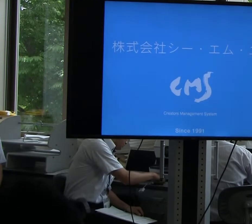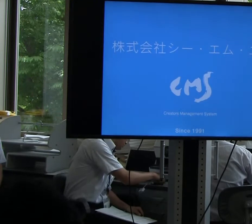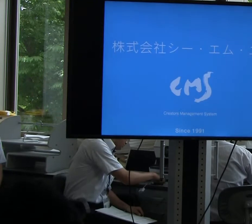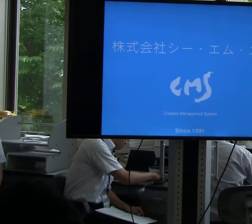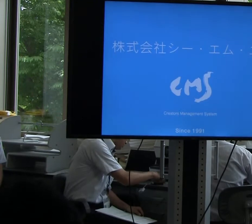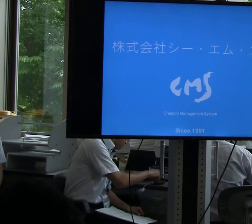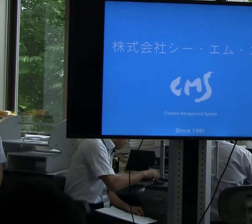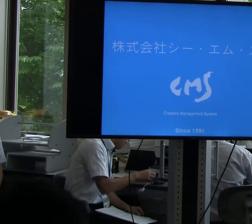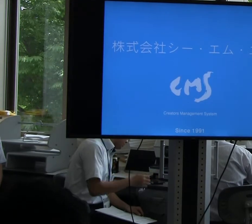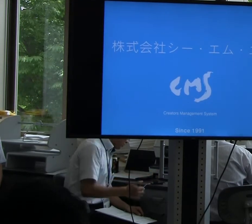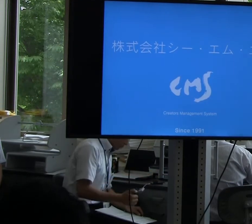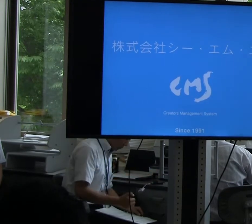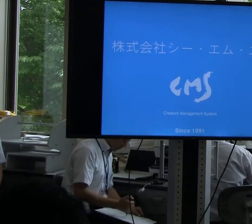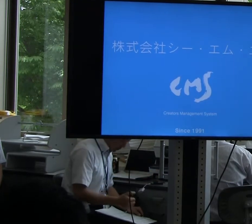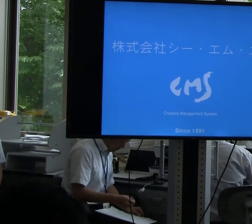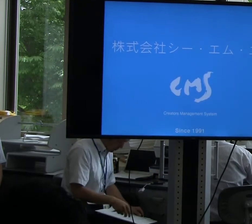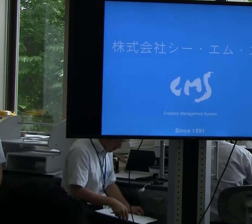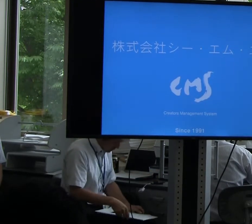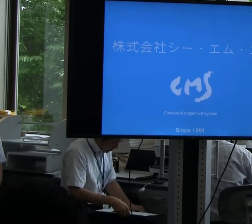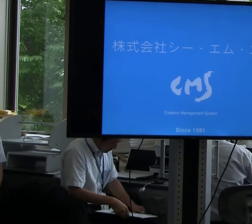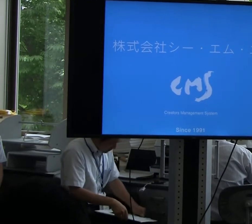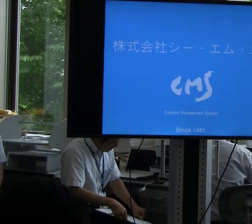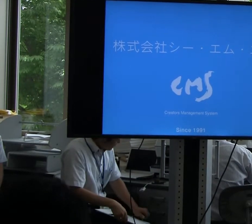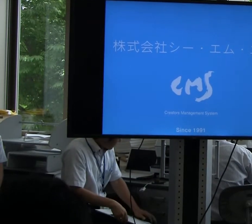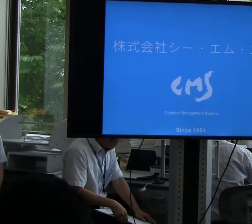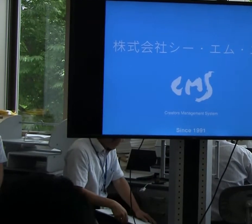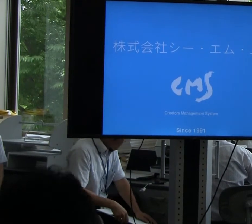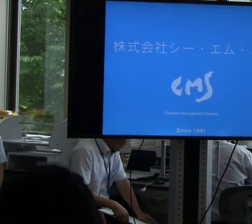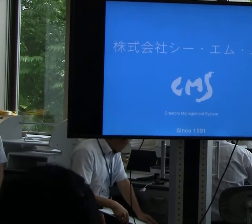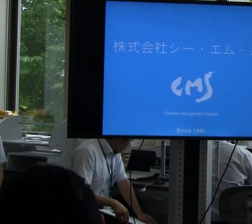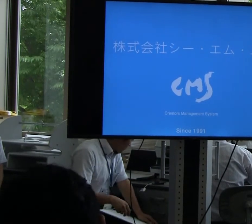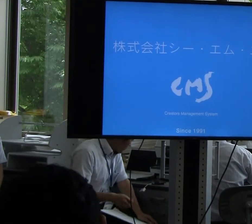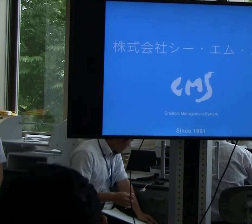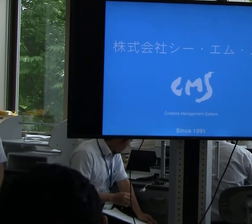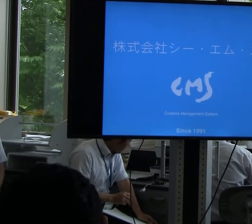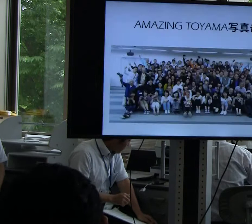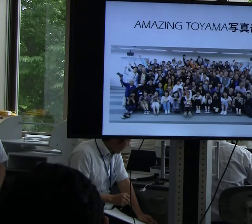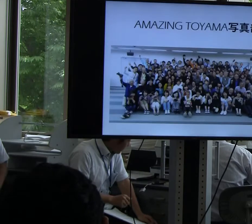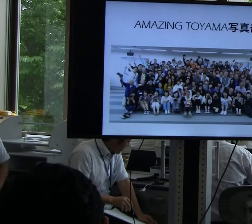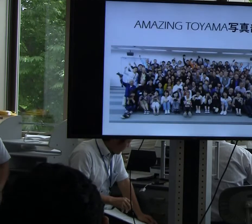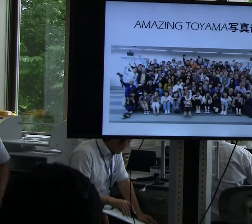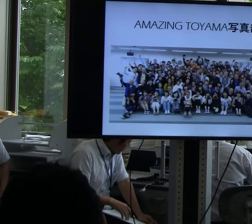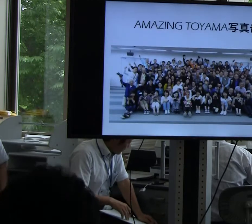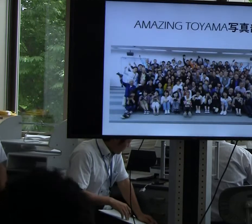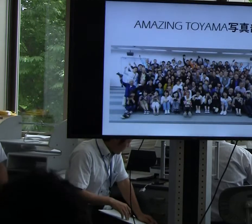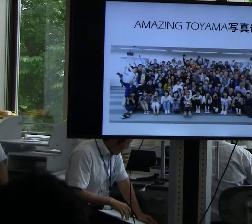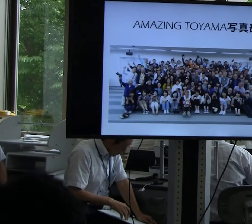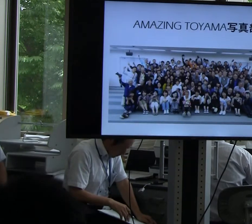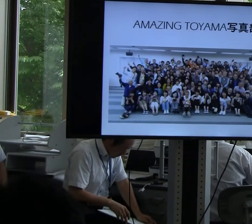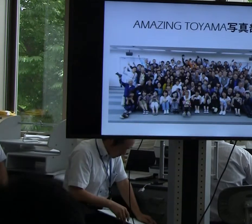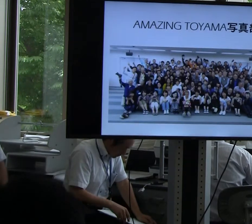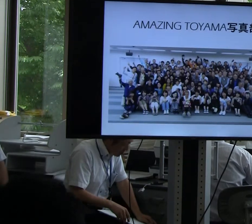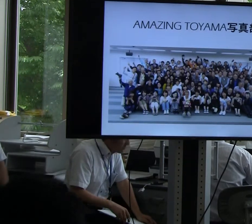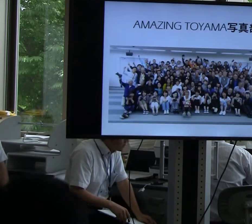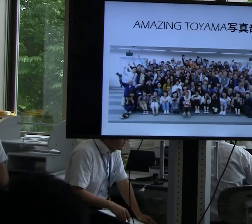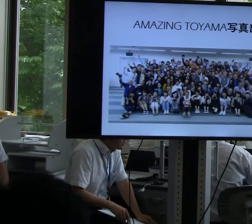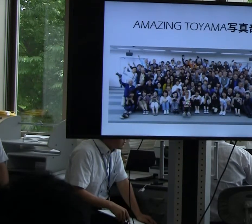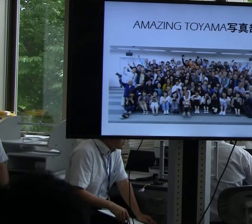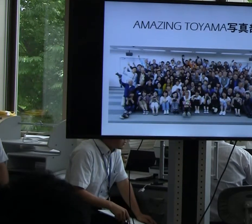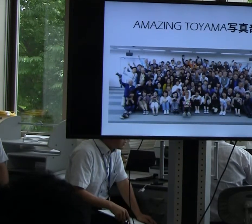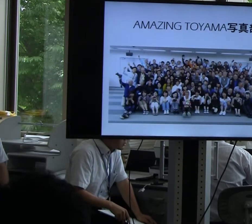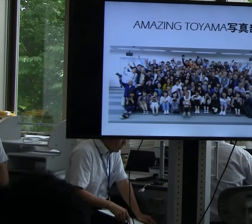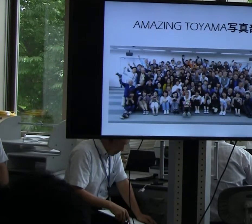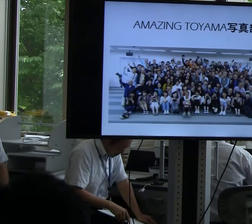ます。でこちらの会社の、事例をちょっと紹介したいと思いますが、次お願いします。でこちらはアメージング富